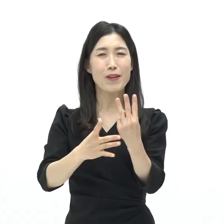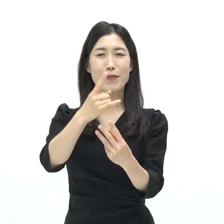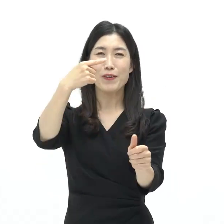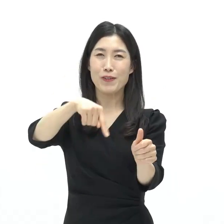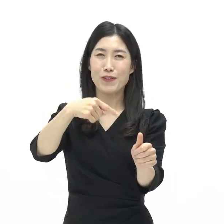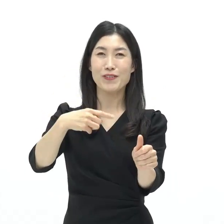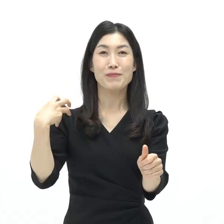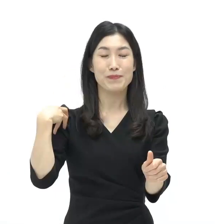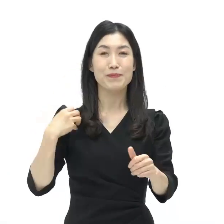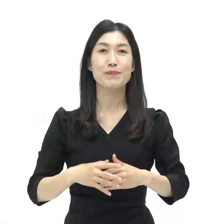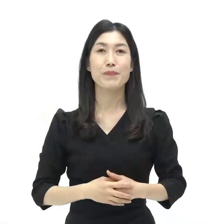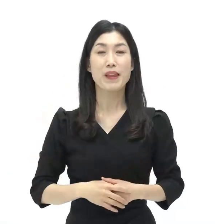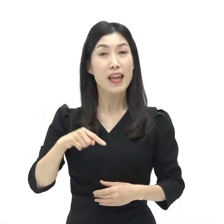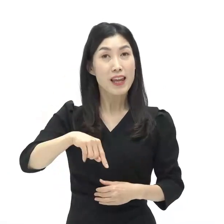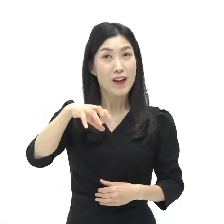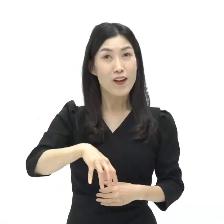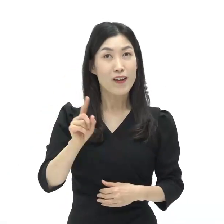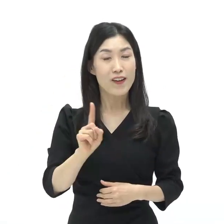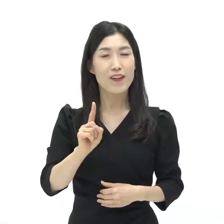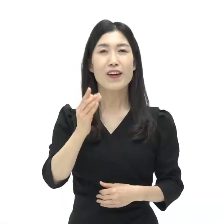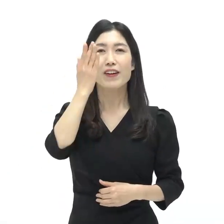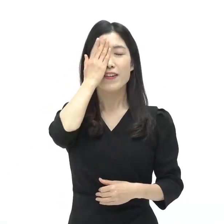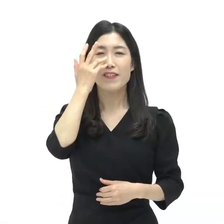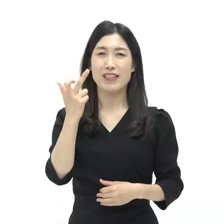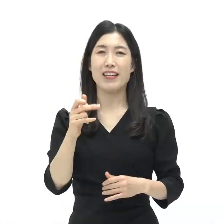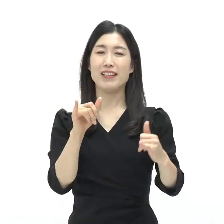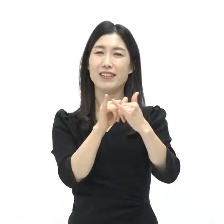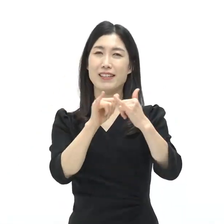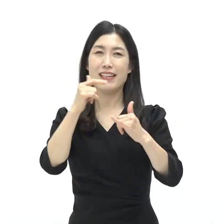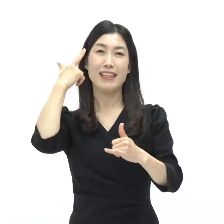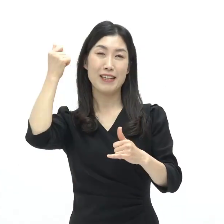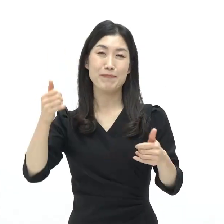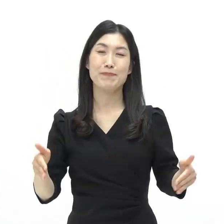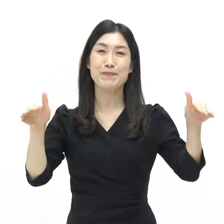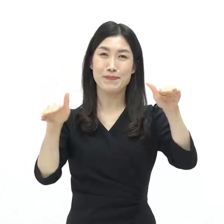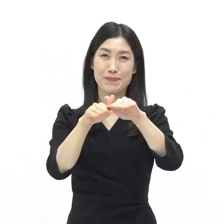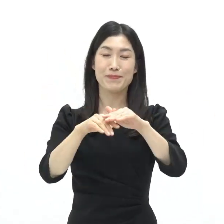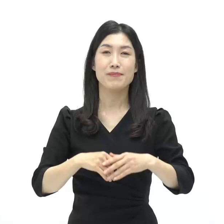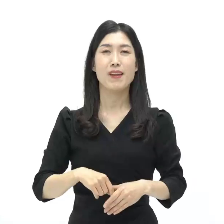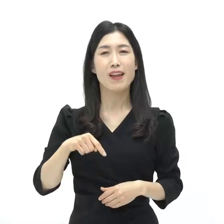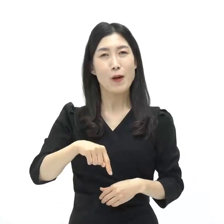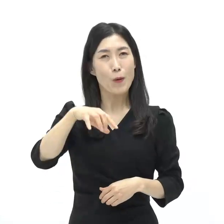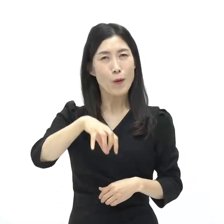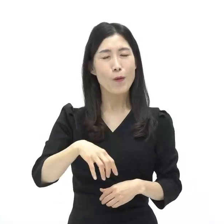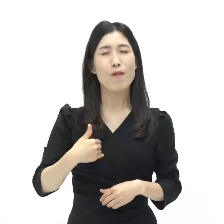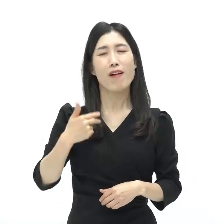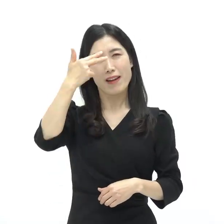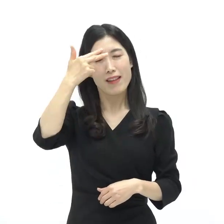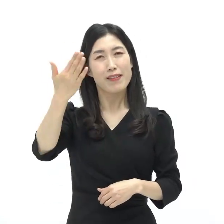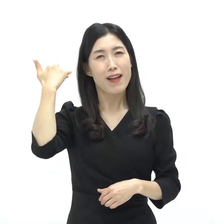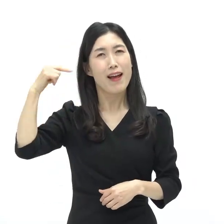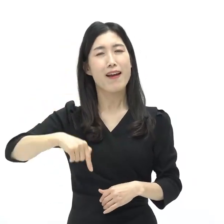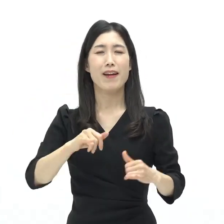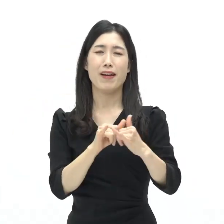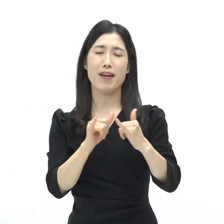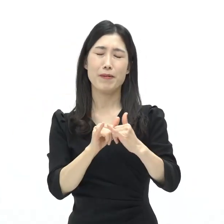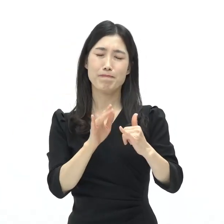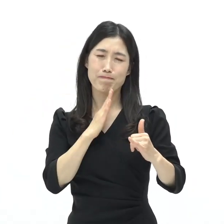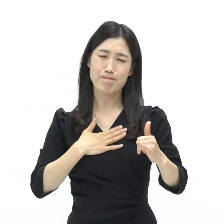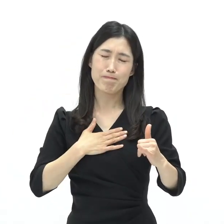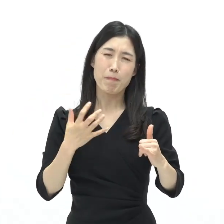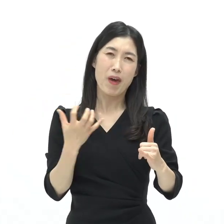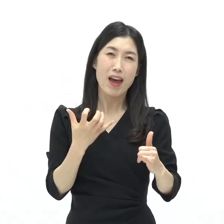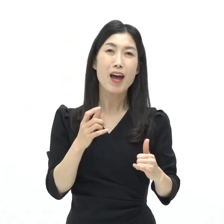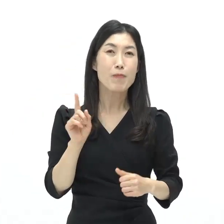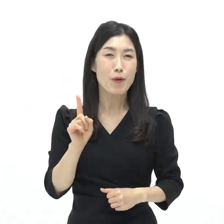가르치고 있습니다. 여기는 용산에 위치한 전쟁기념관인데요. 이곳에서 한반도에서 일어난 가슴